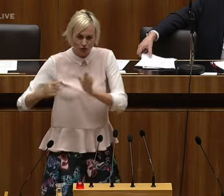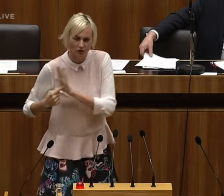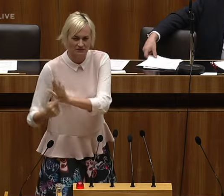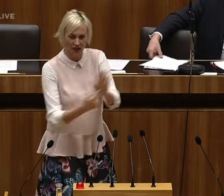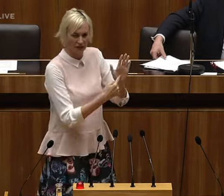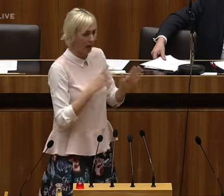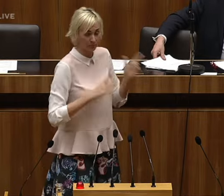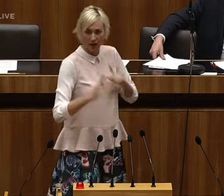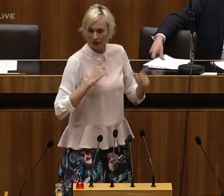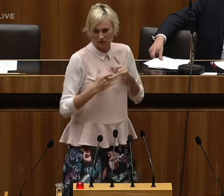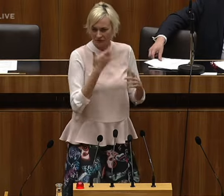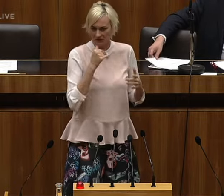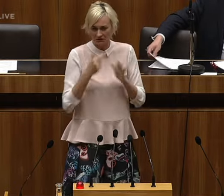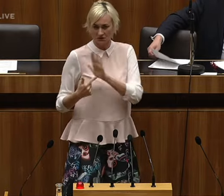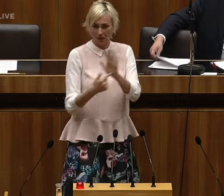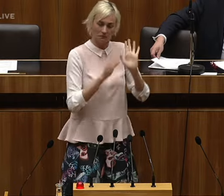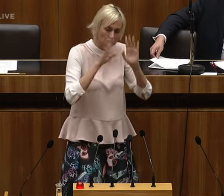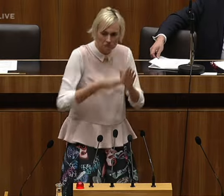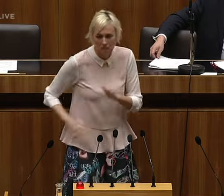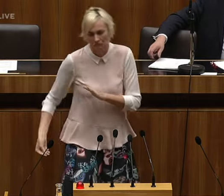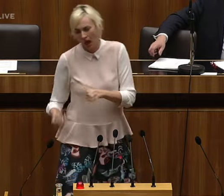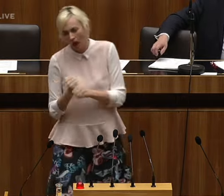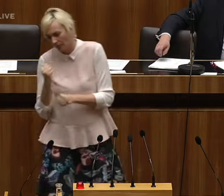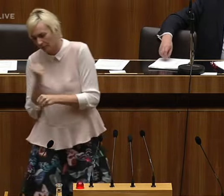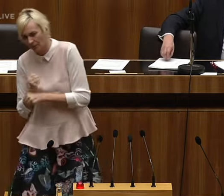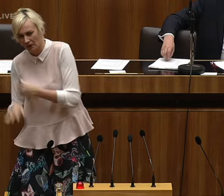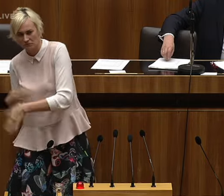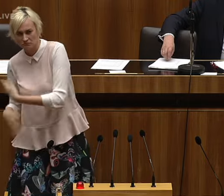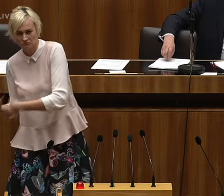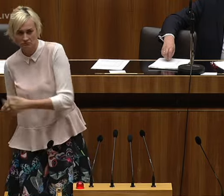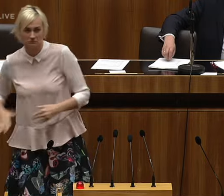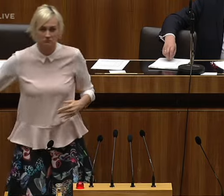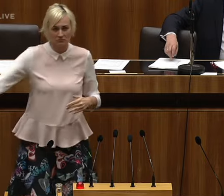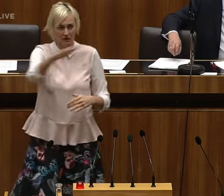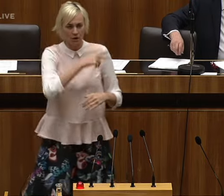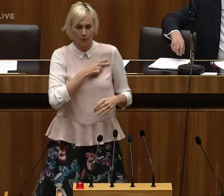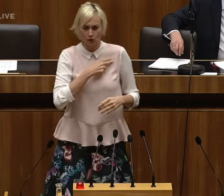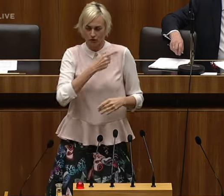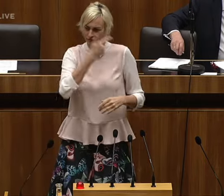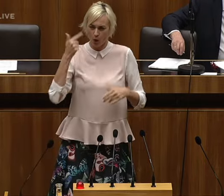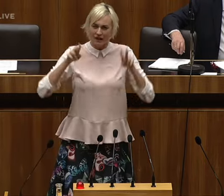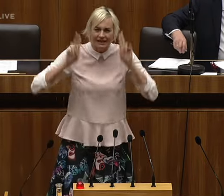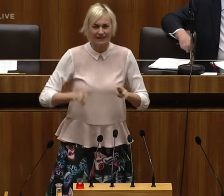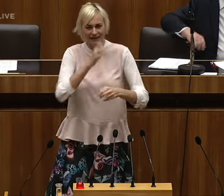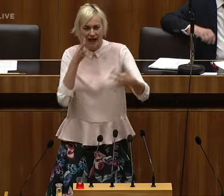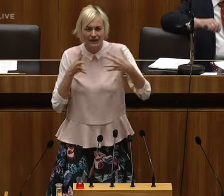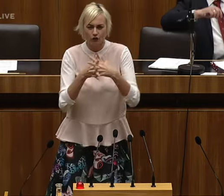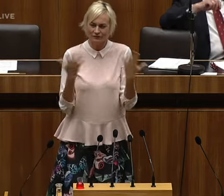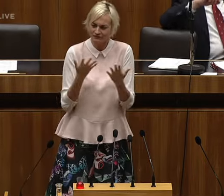damit die Ziele, ob sie erreicht wurden oder nicht, transparent klargelegt werden können und nicht wieder mal in der Schublade landen. Die Bürger und Bürgerinnen haben